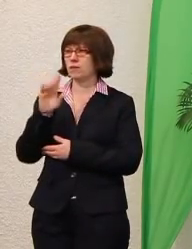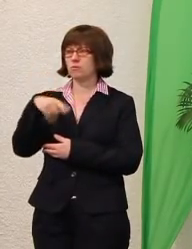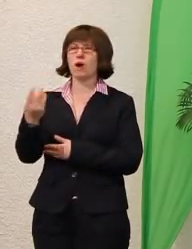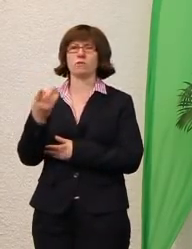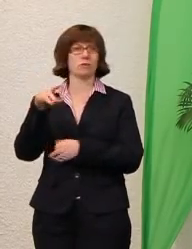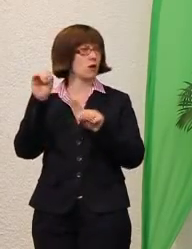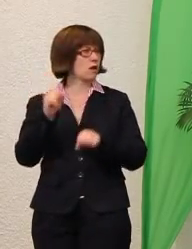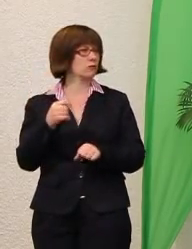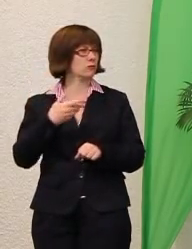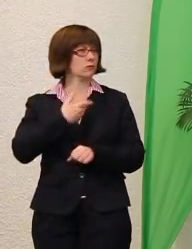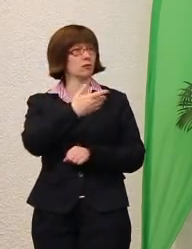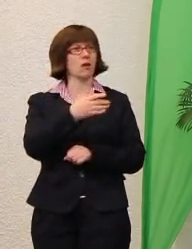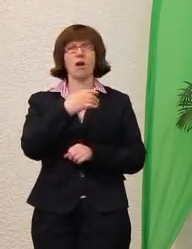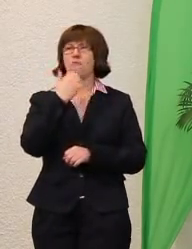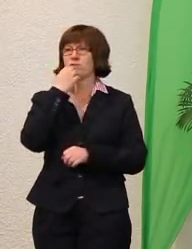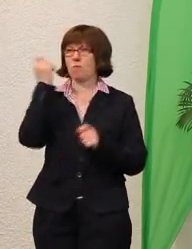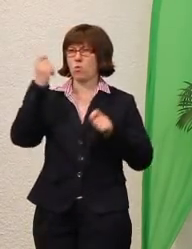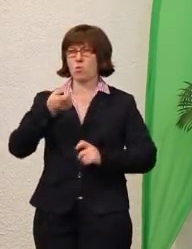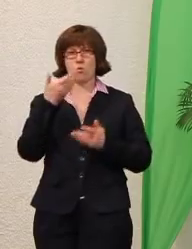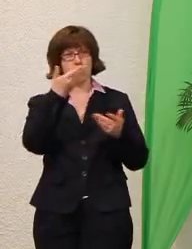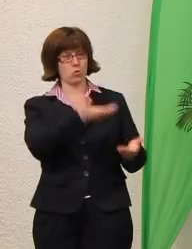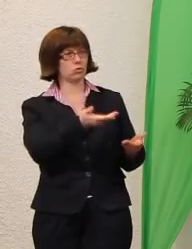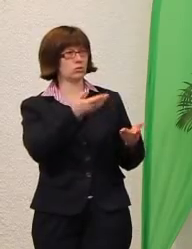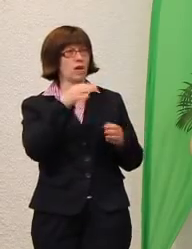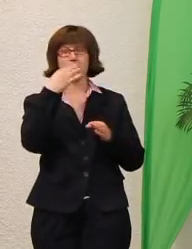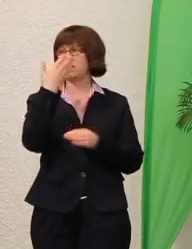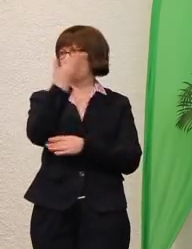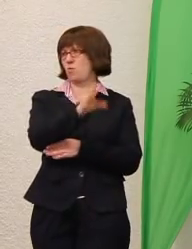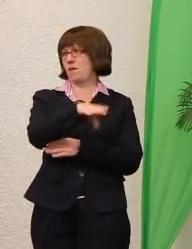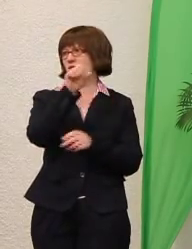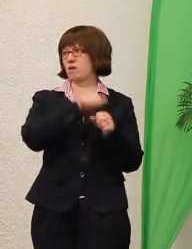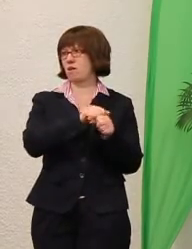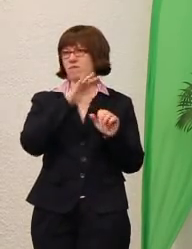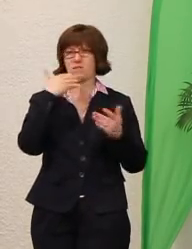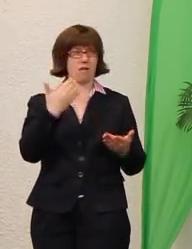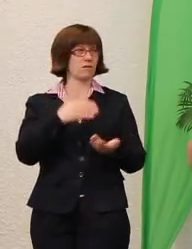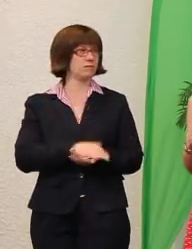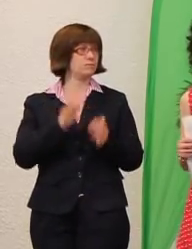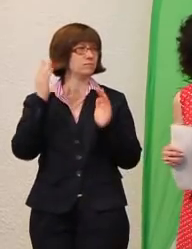damit können wir diese Versammlung in die Hände des Präsidiums legen. Vielen Dank.